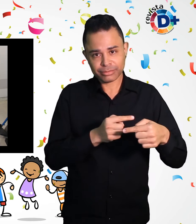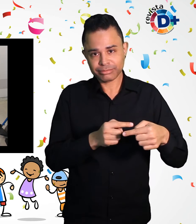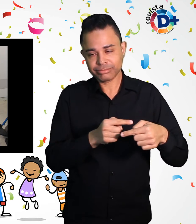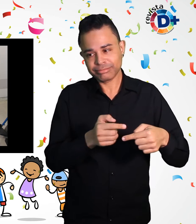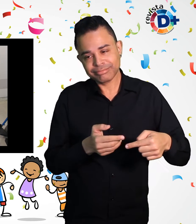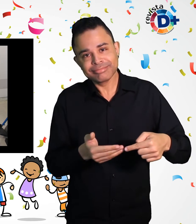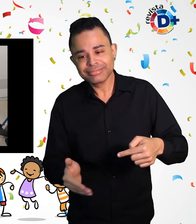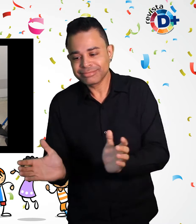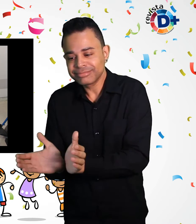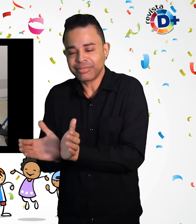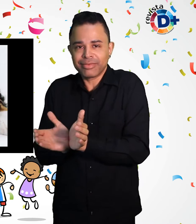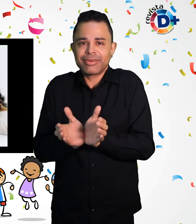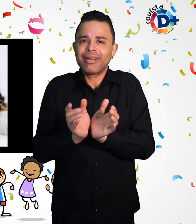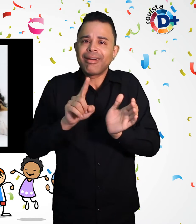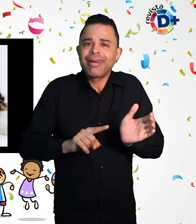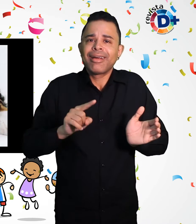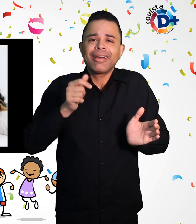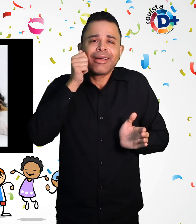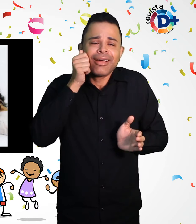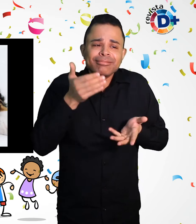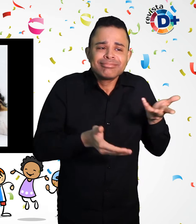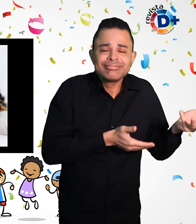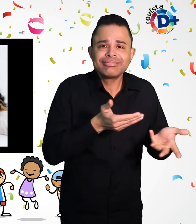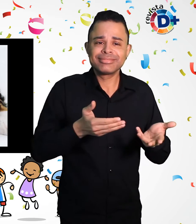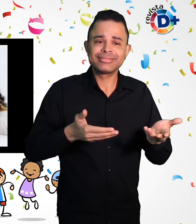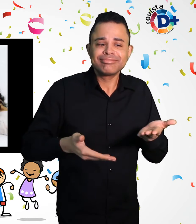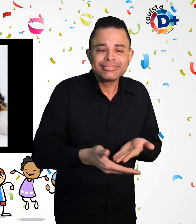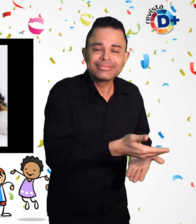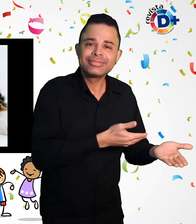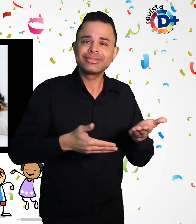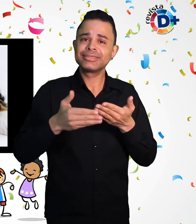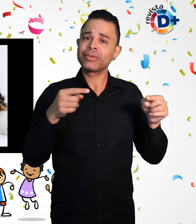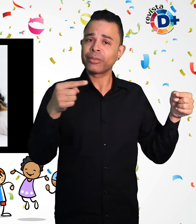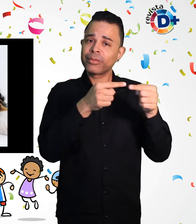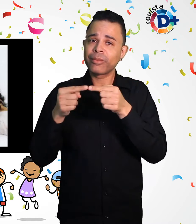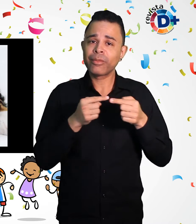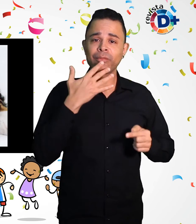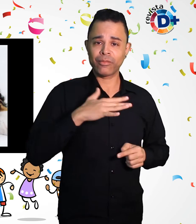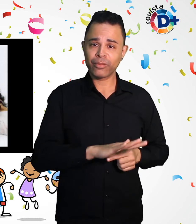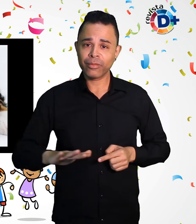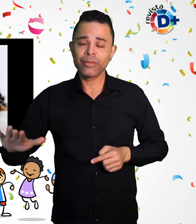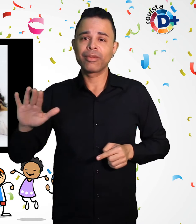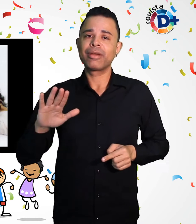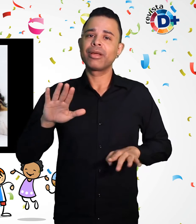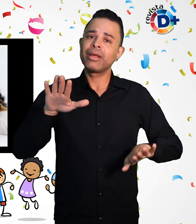dócil sociável ideal para o convívio com crianças também para a presença em